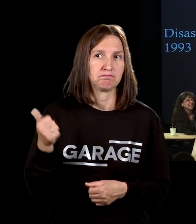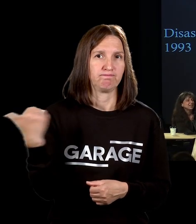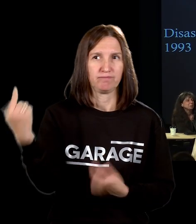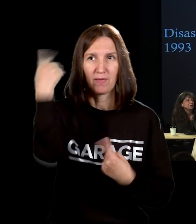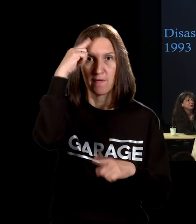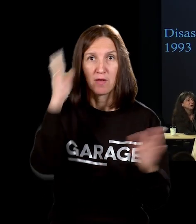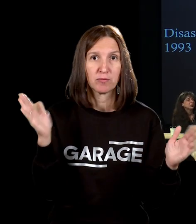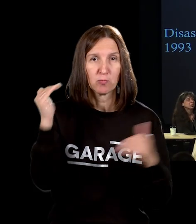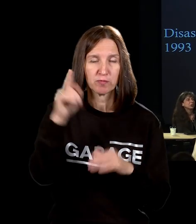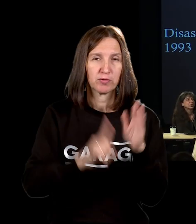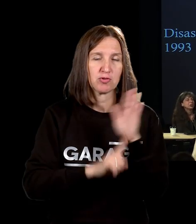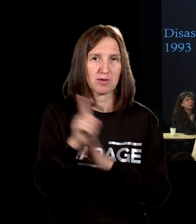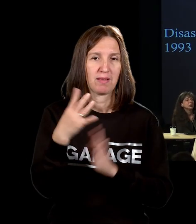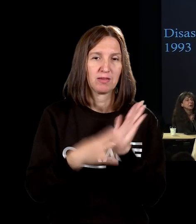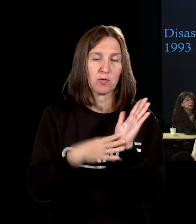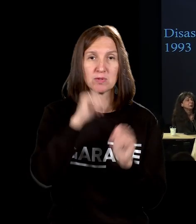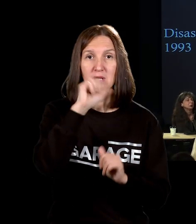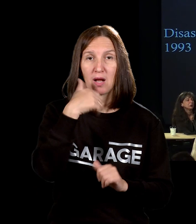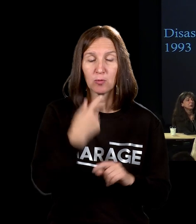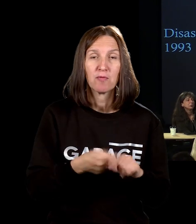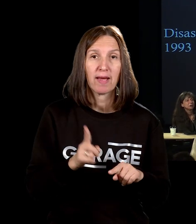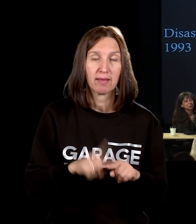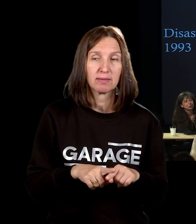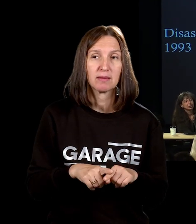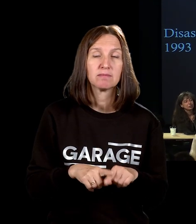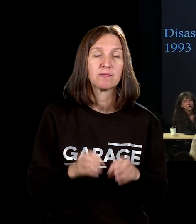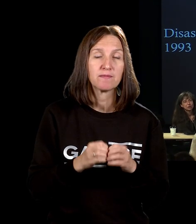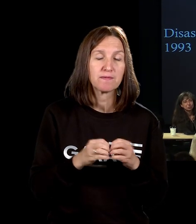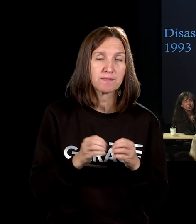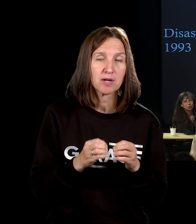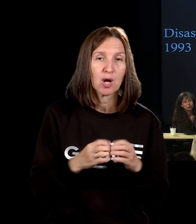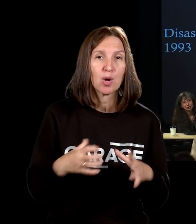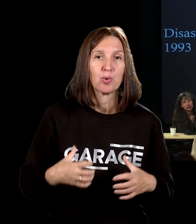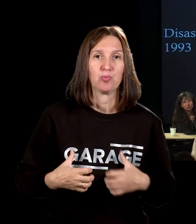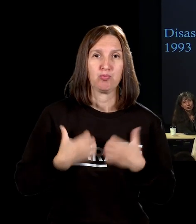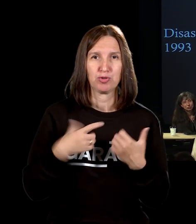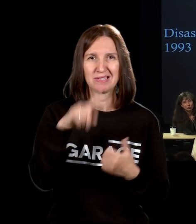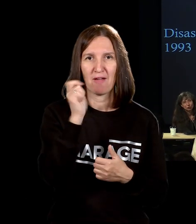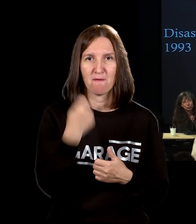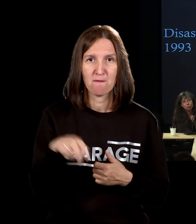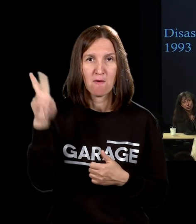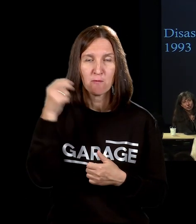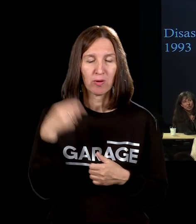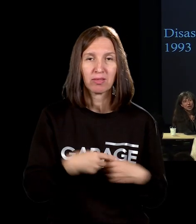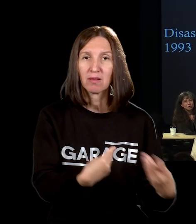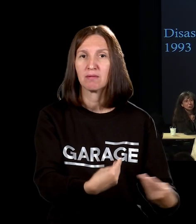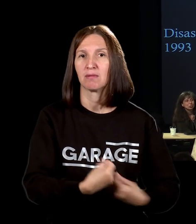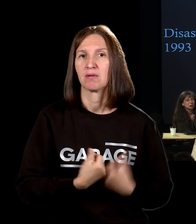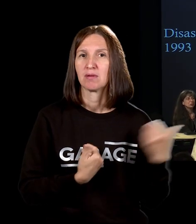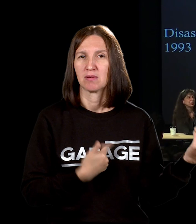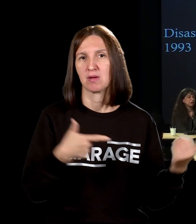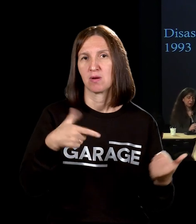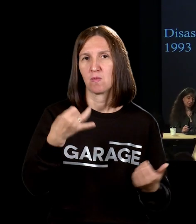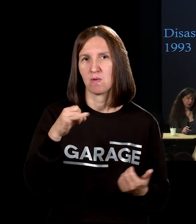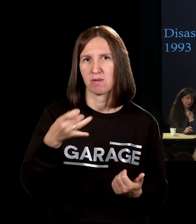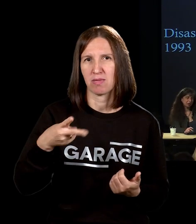И одна из первых вещей, которые они делают в начале 90-х годов, это опять-таки вот эти самые ужасы войны, вдохновленные Гоей. Но